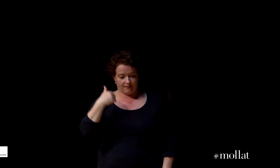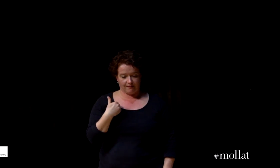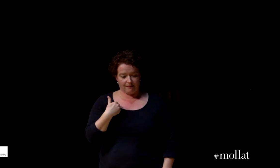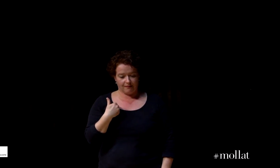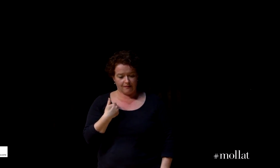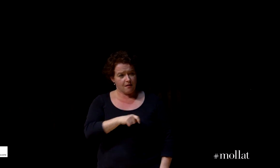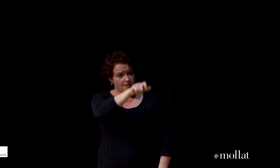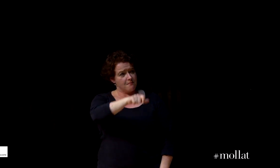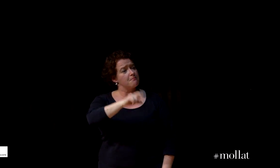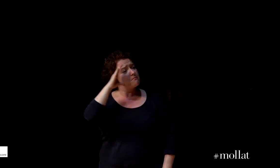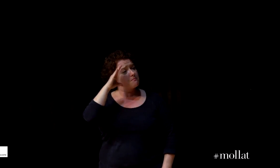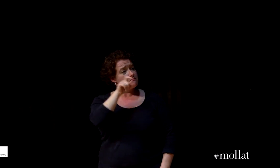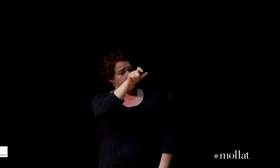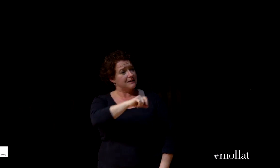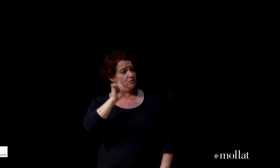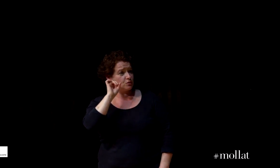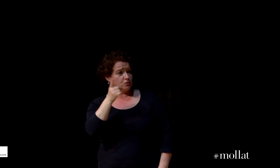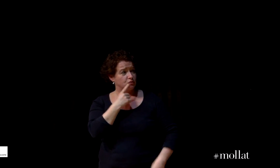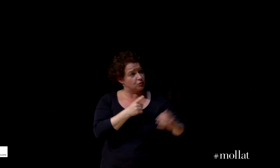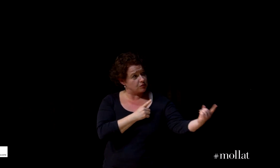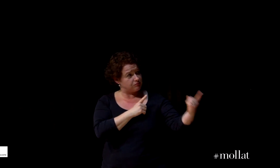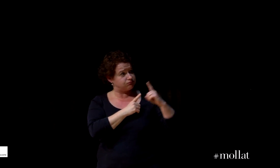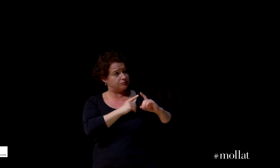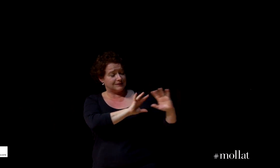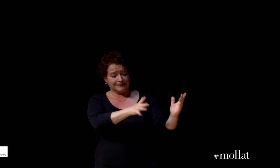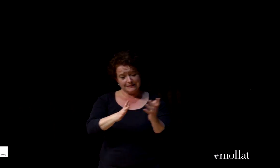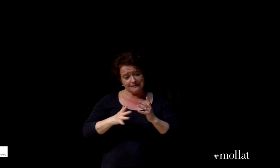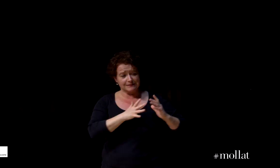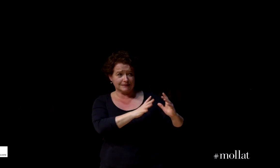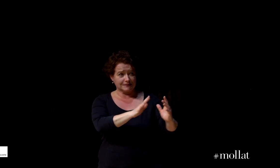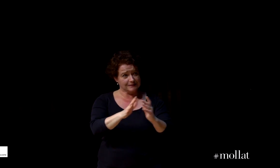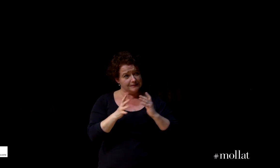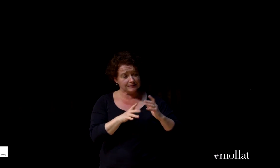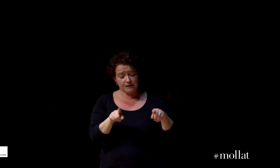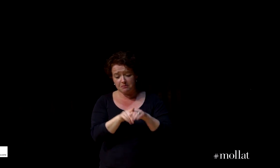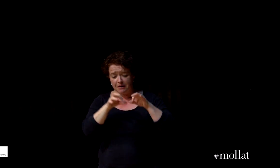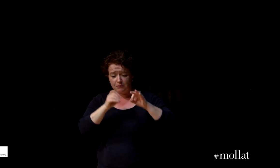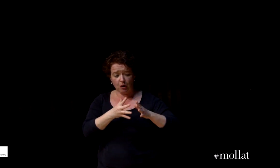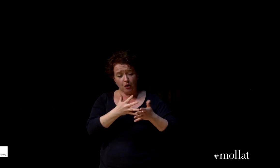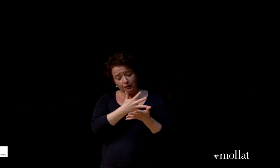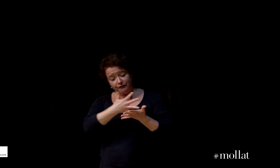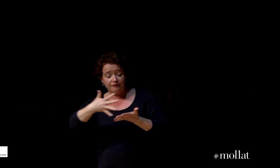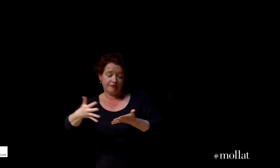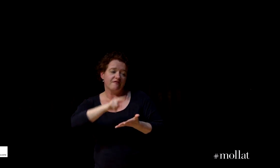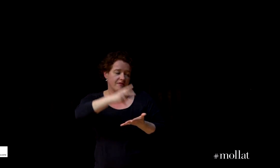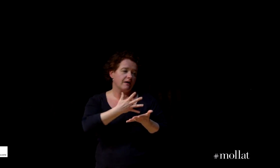des personnes sourdes et nous signons avec les petits-enfants. Cela dit, moi, signer, non, j'oralise en même temps. Je faisais plutôt du français